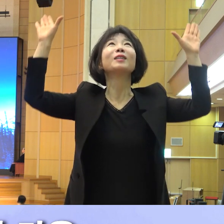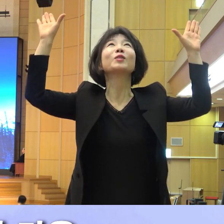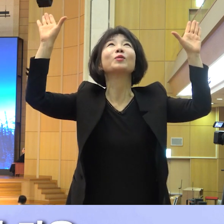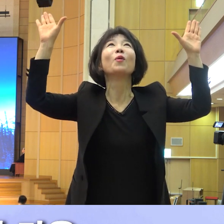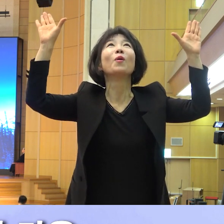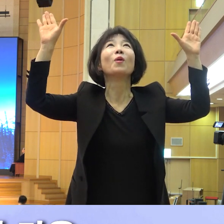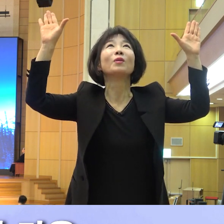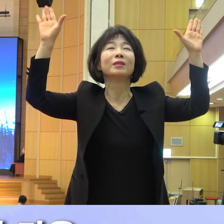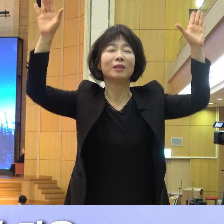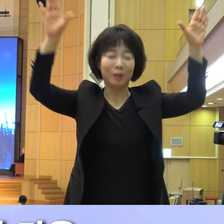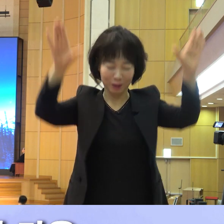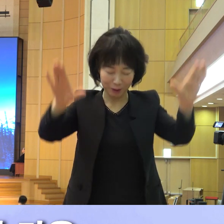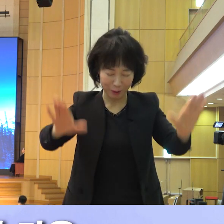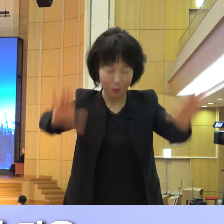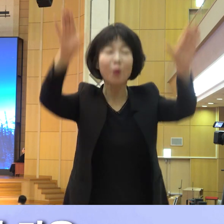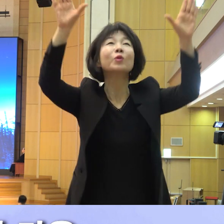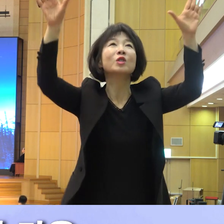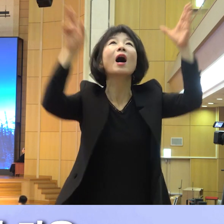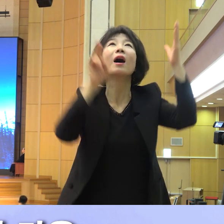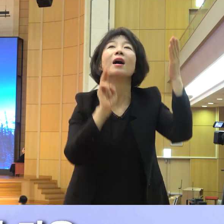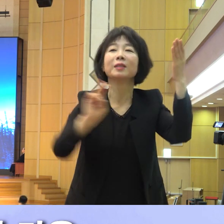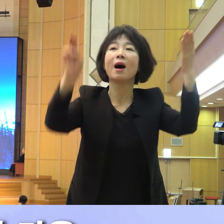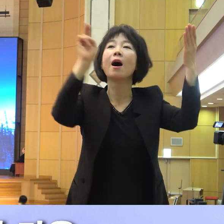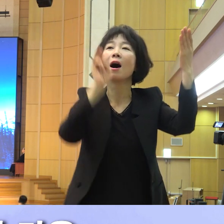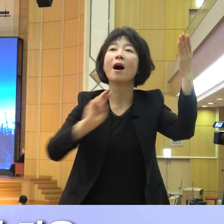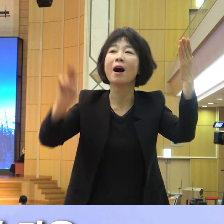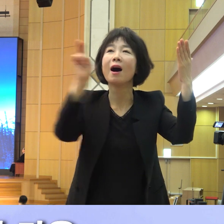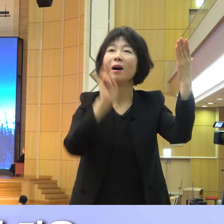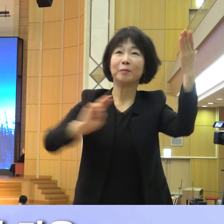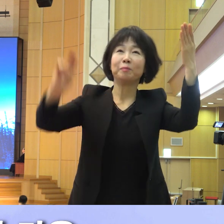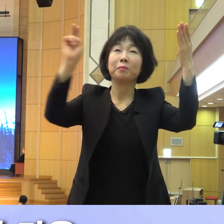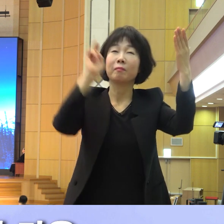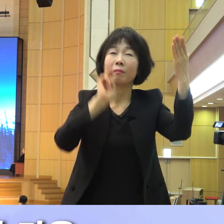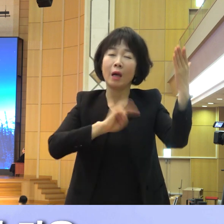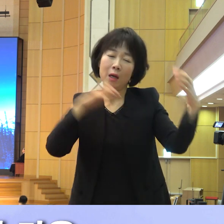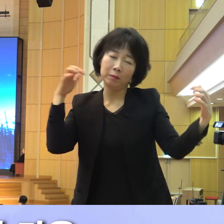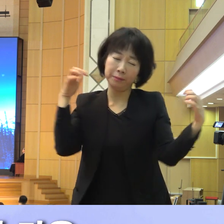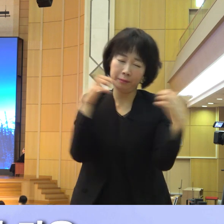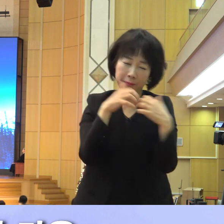찬양, 손을 들고 찬양.